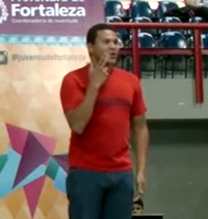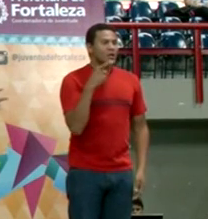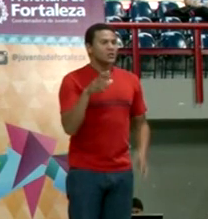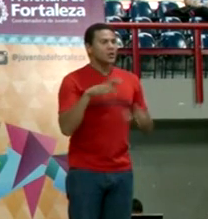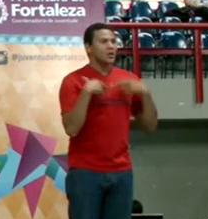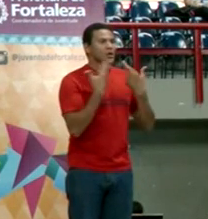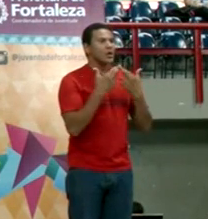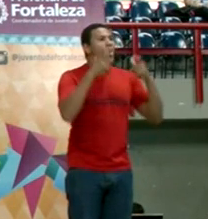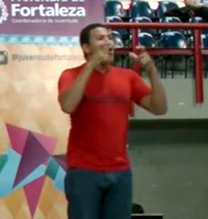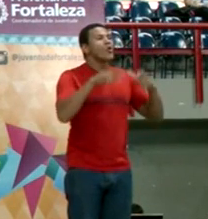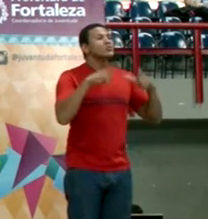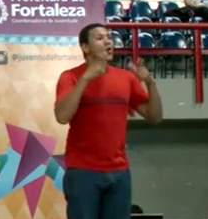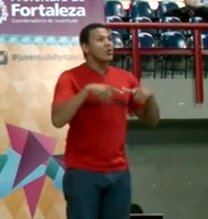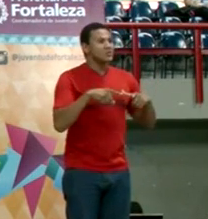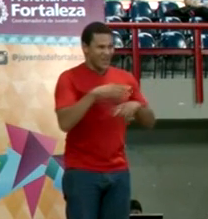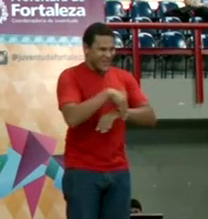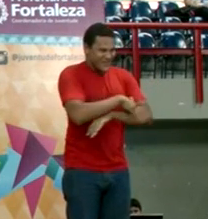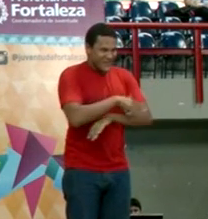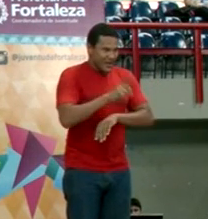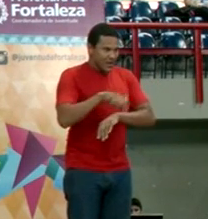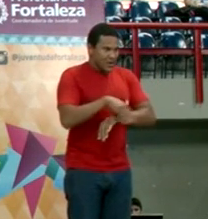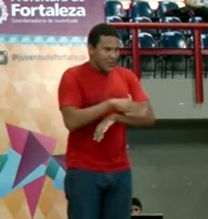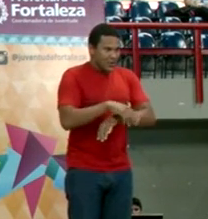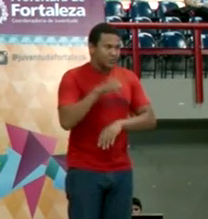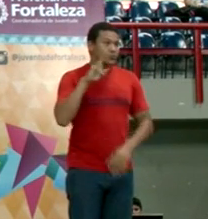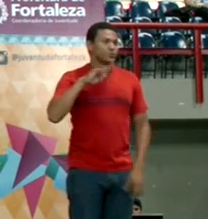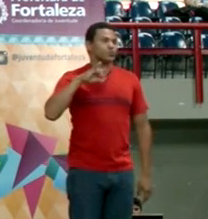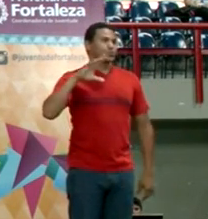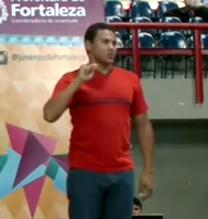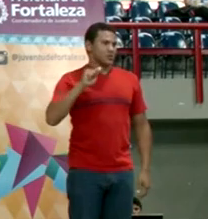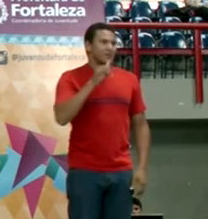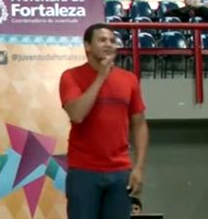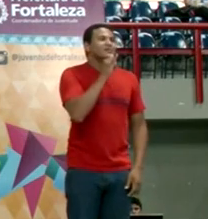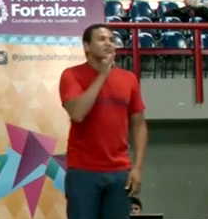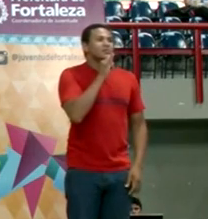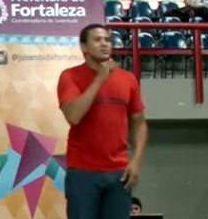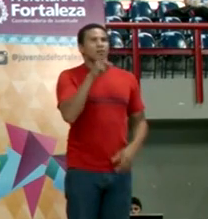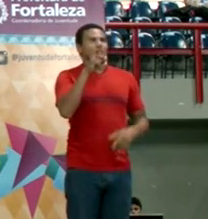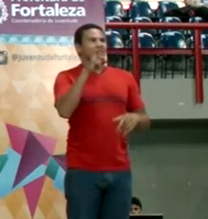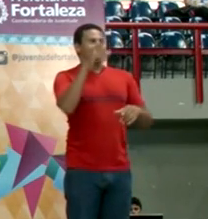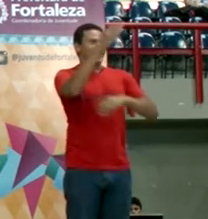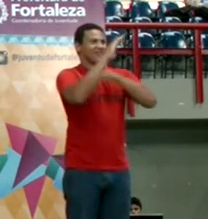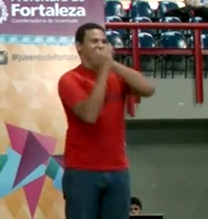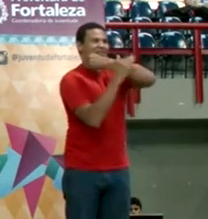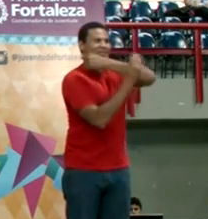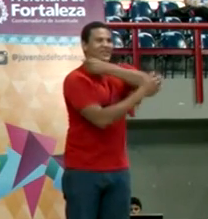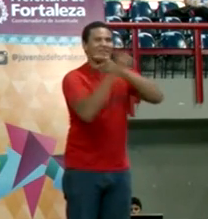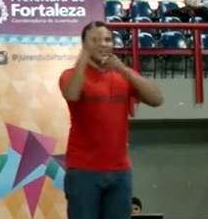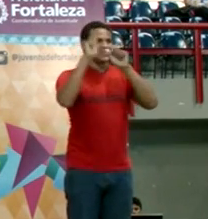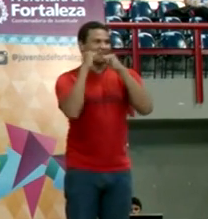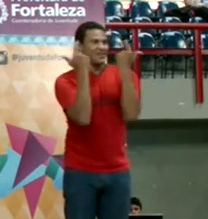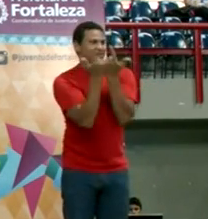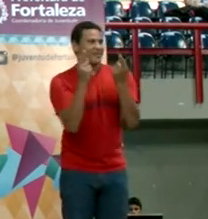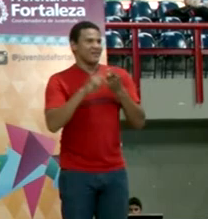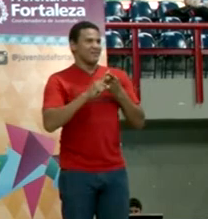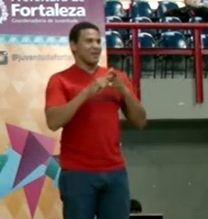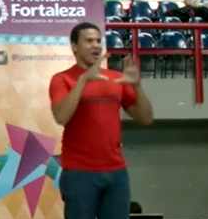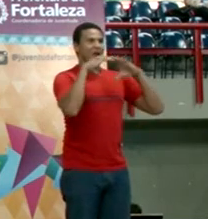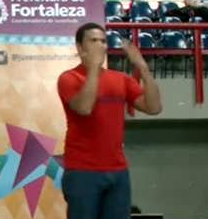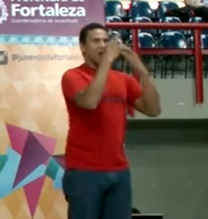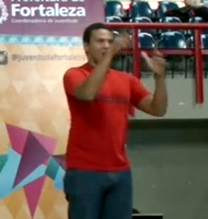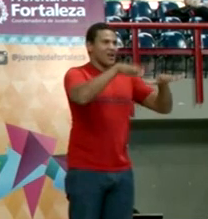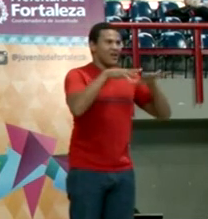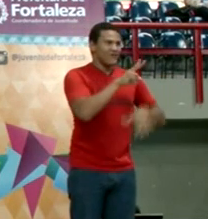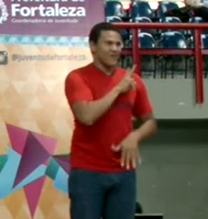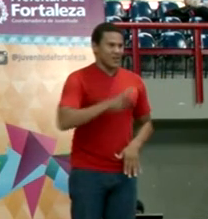uma reunião, onde é que ia acontecer? No meio da rua? Nunca. Centro de eventos, Assembleia Legislativa, Câmara dos